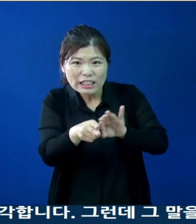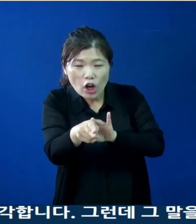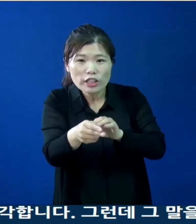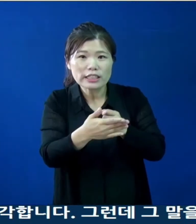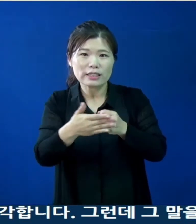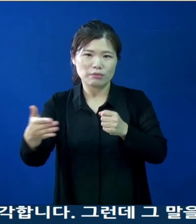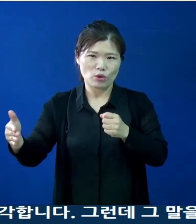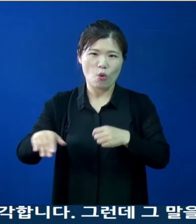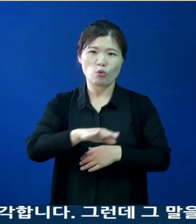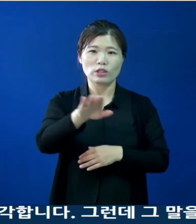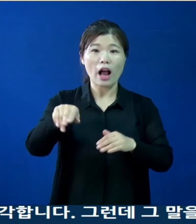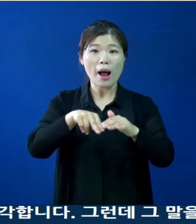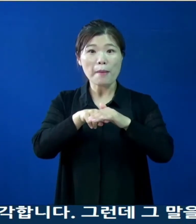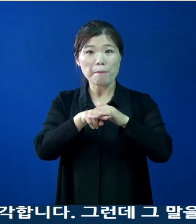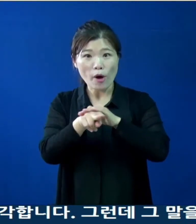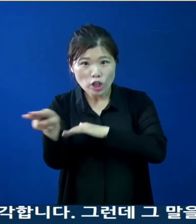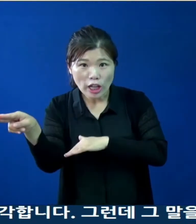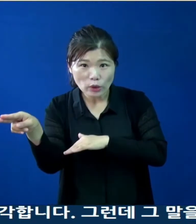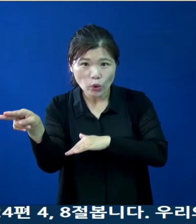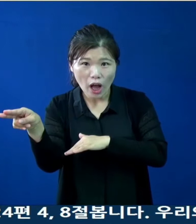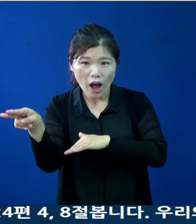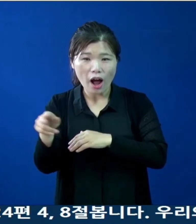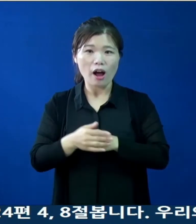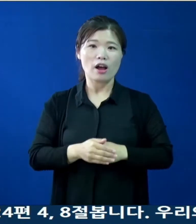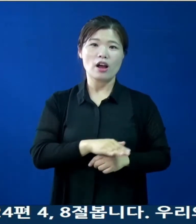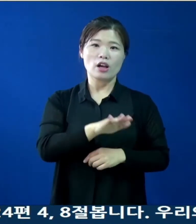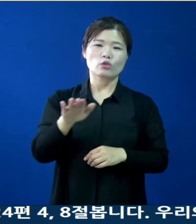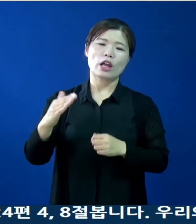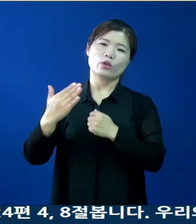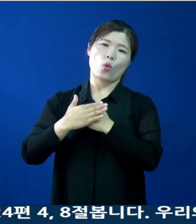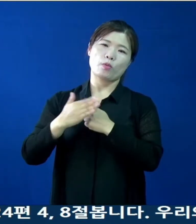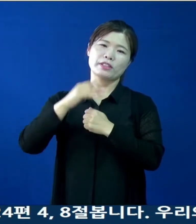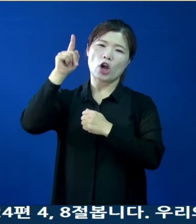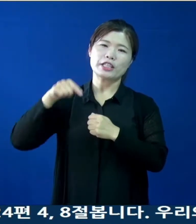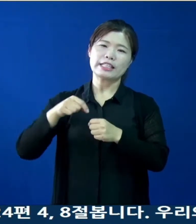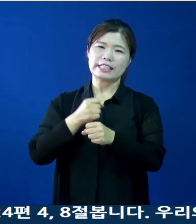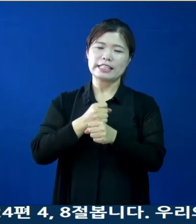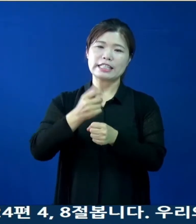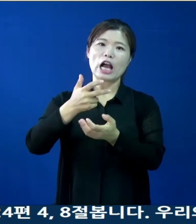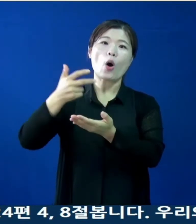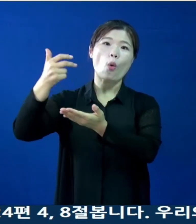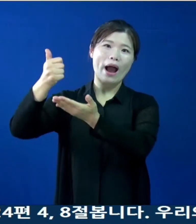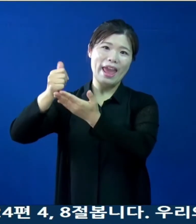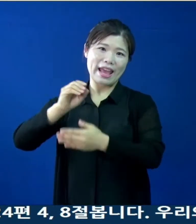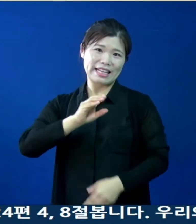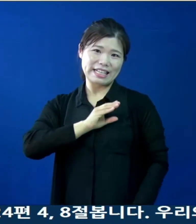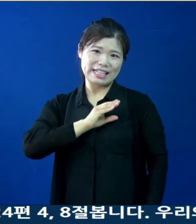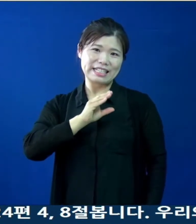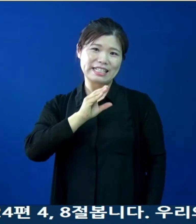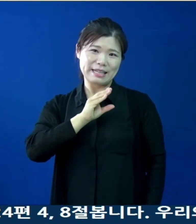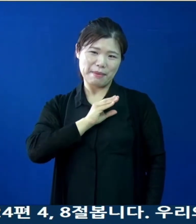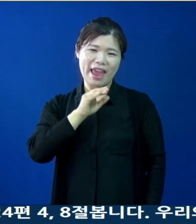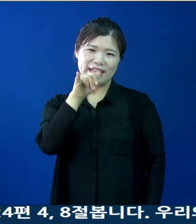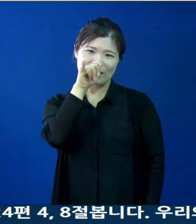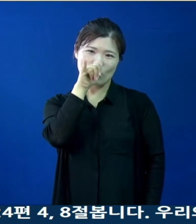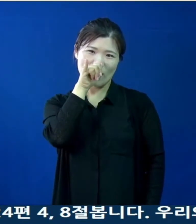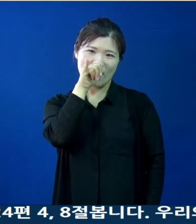우리가 벗어났도다. 우리의 도움은 천지를 지으신 여호와의 무엇? 이름에